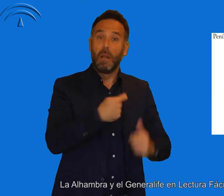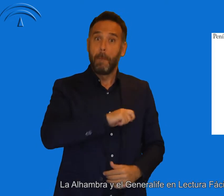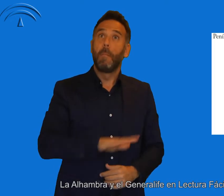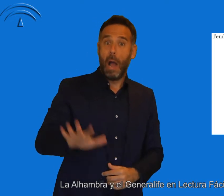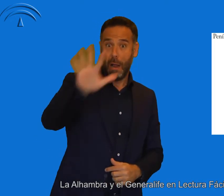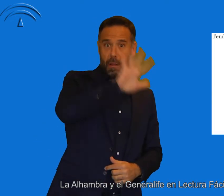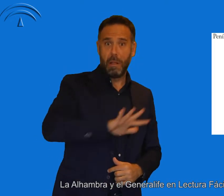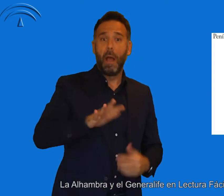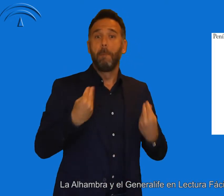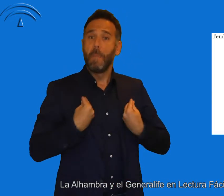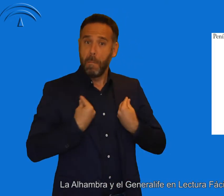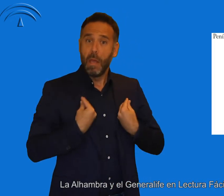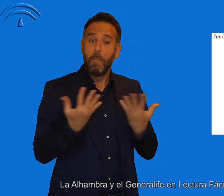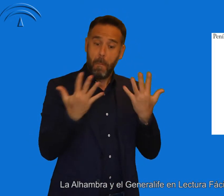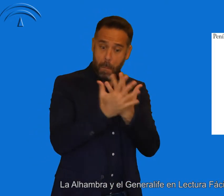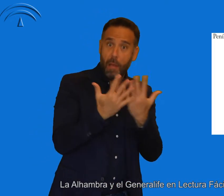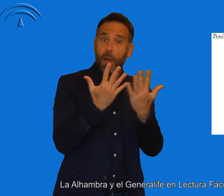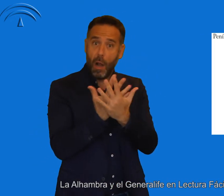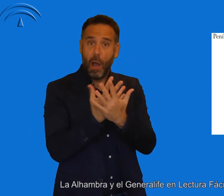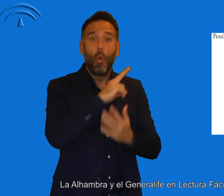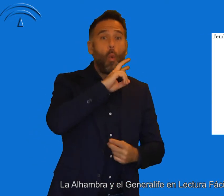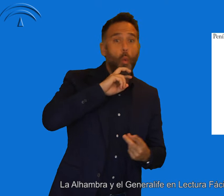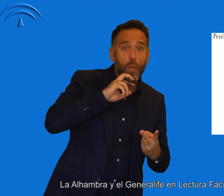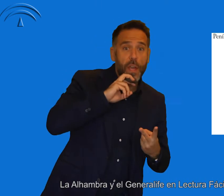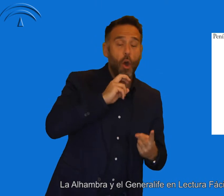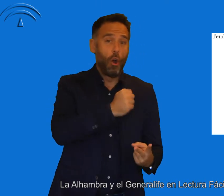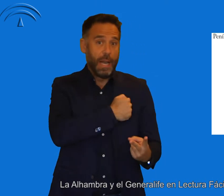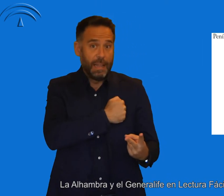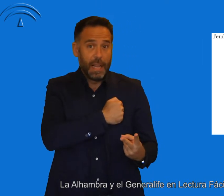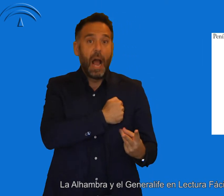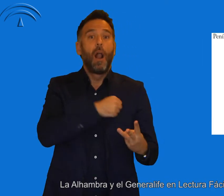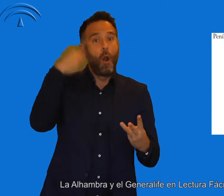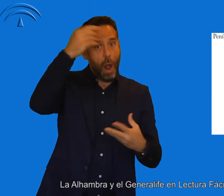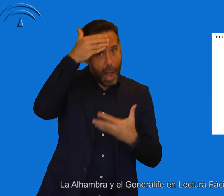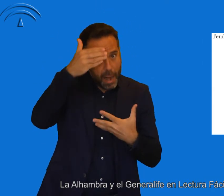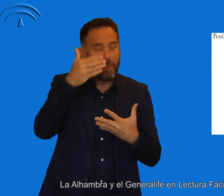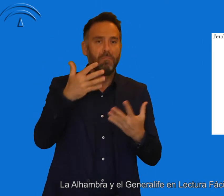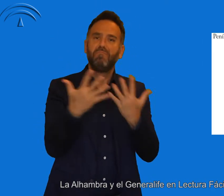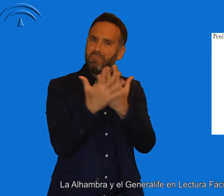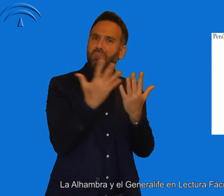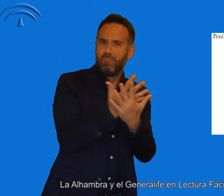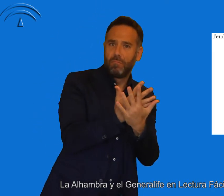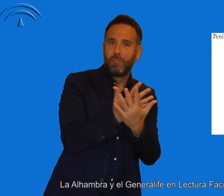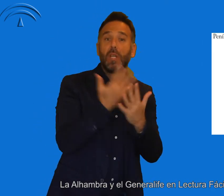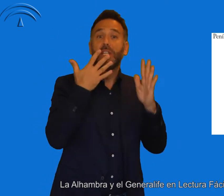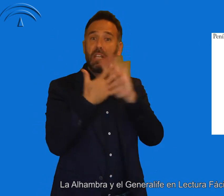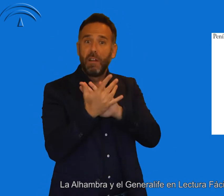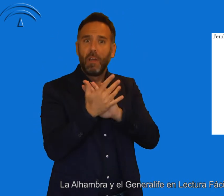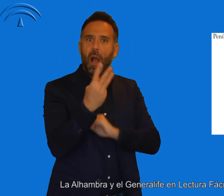En la península ibérica vivían cristianos y también judíos, con los nuevos pobladores,